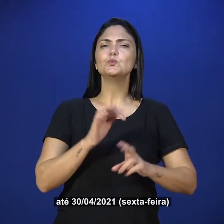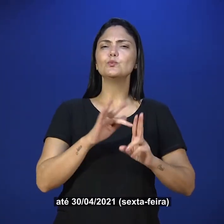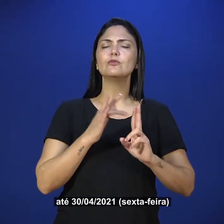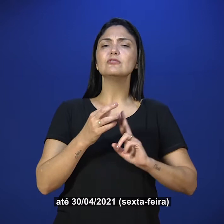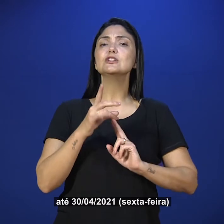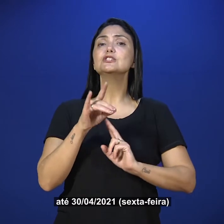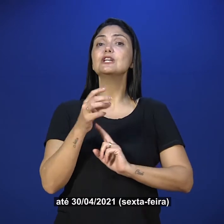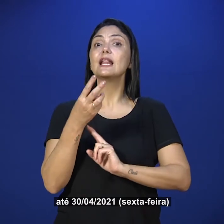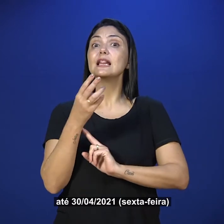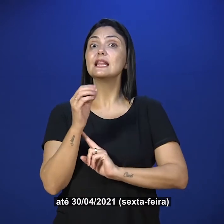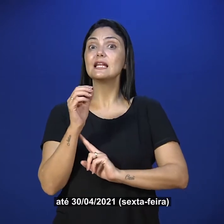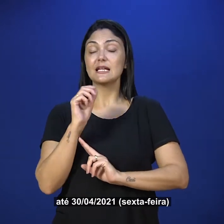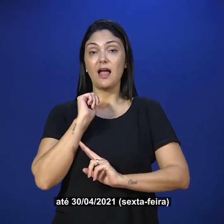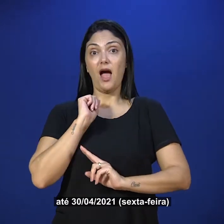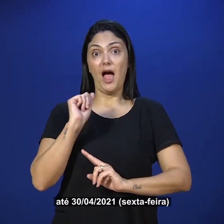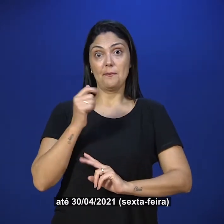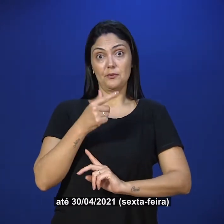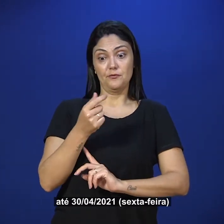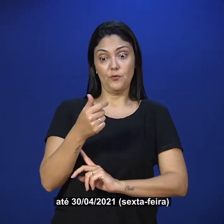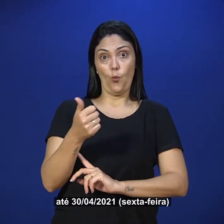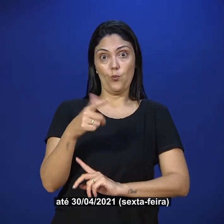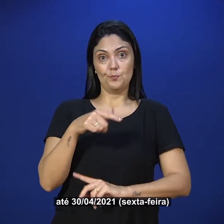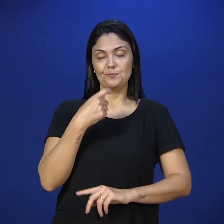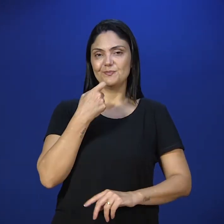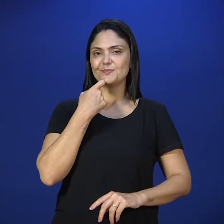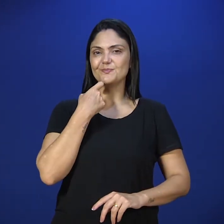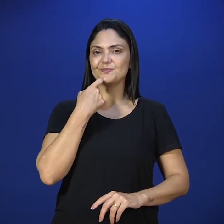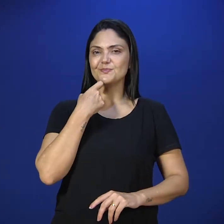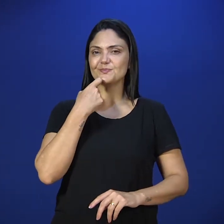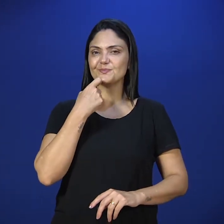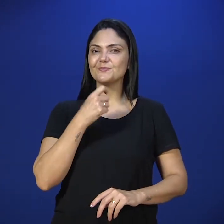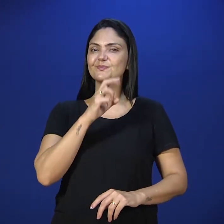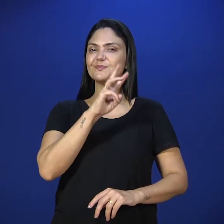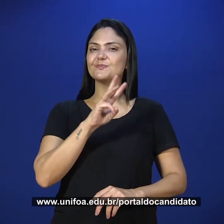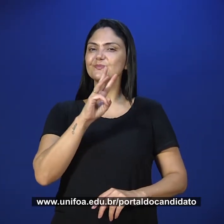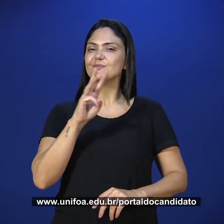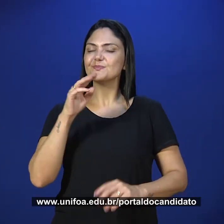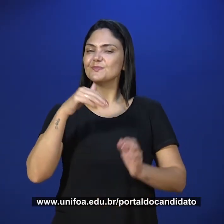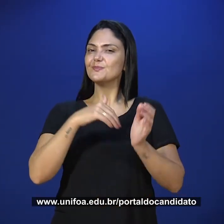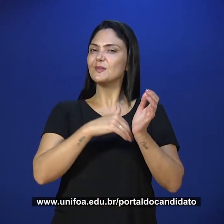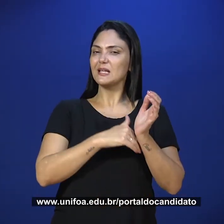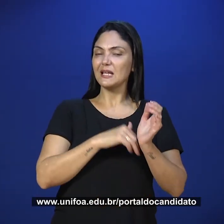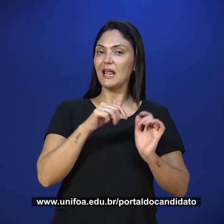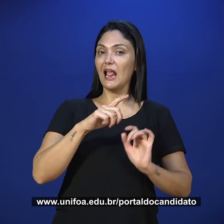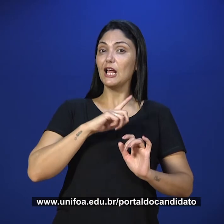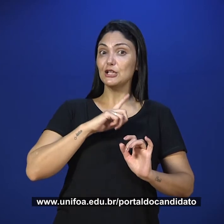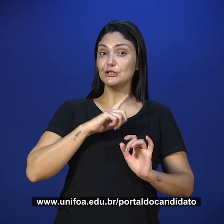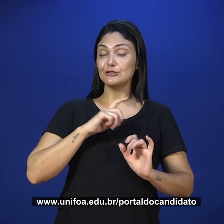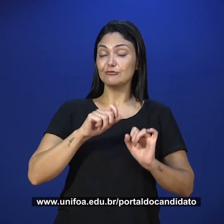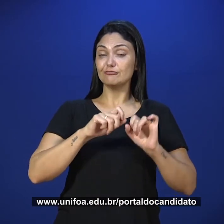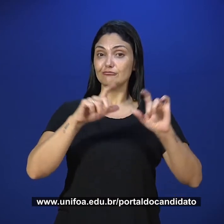dia 30/4 de 2021, sexta-feira, no portal do candidato no link